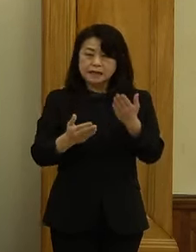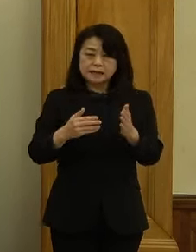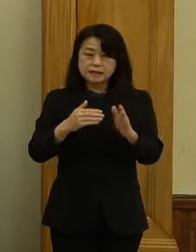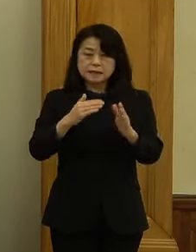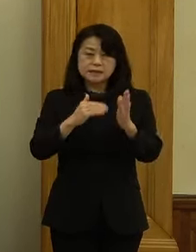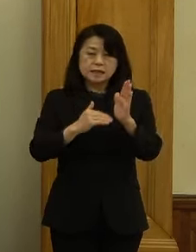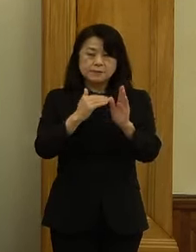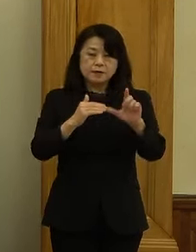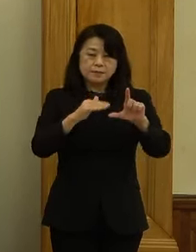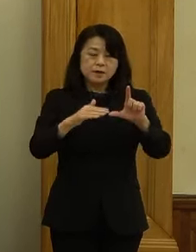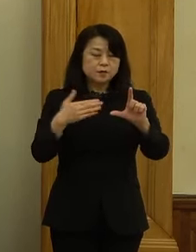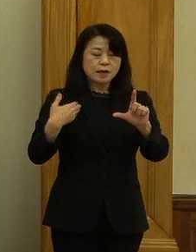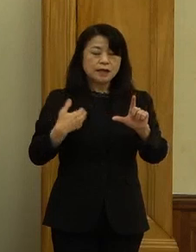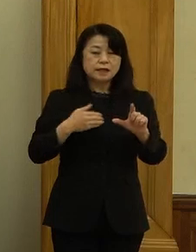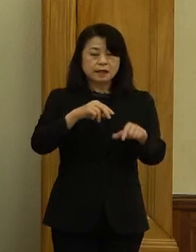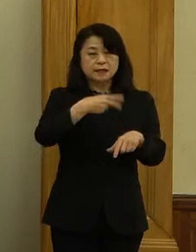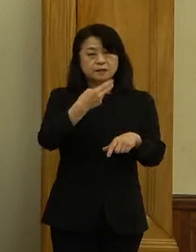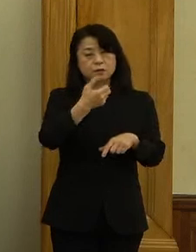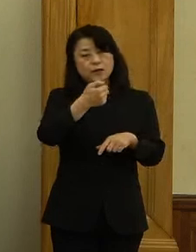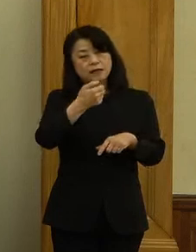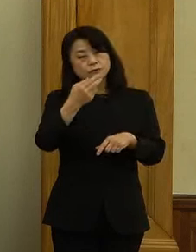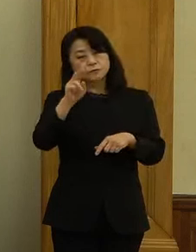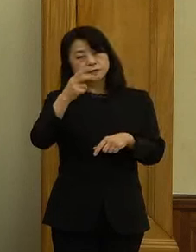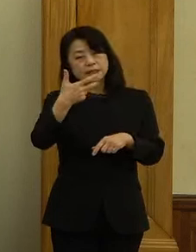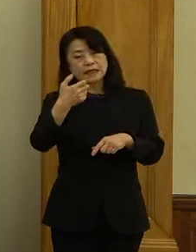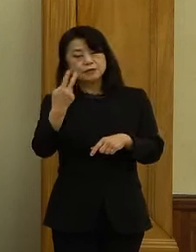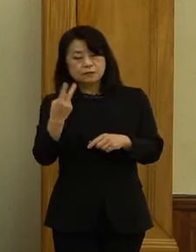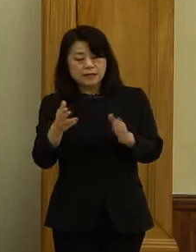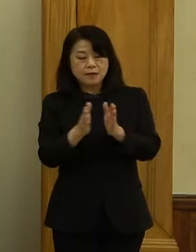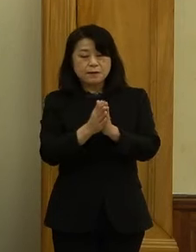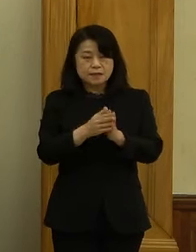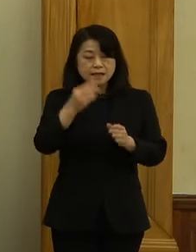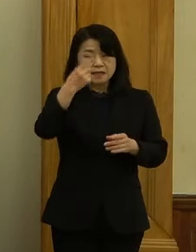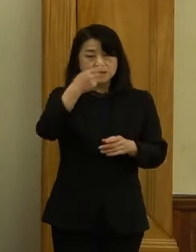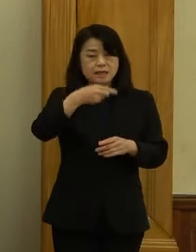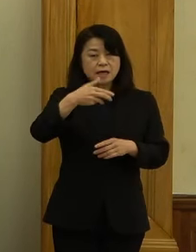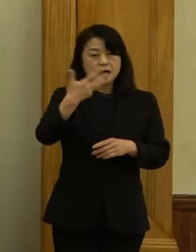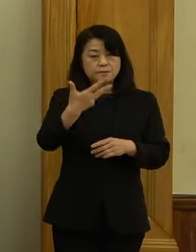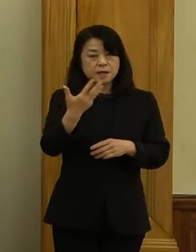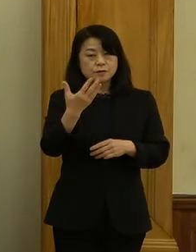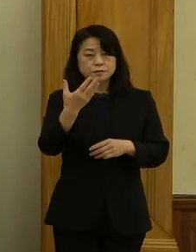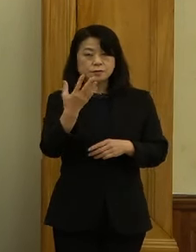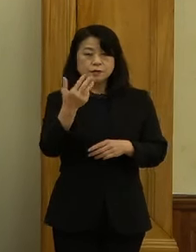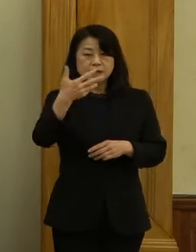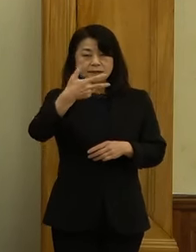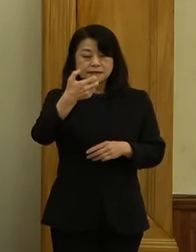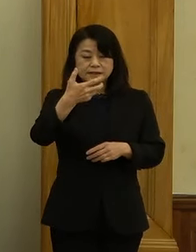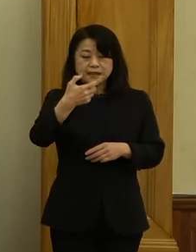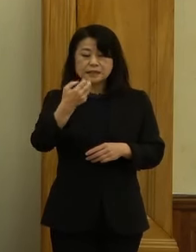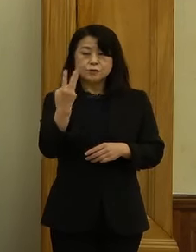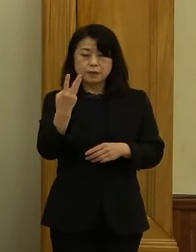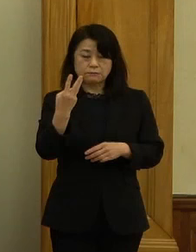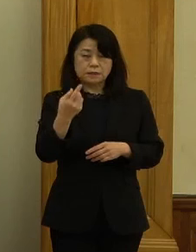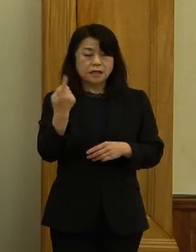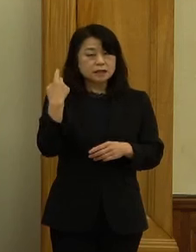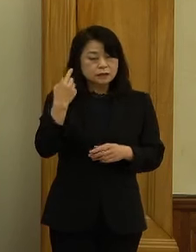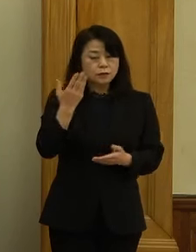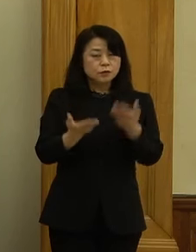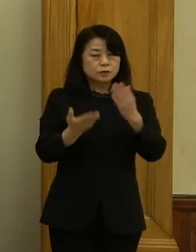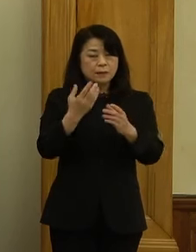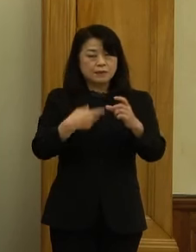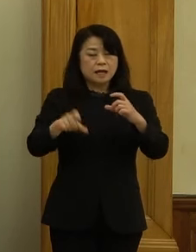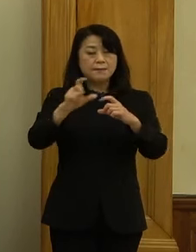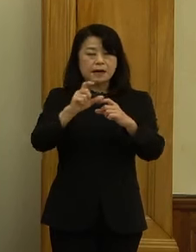572等で合計1873等でえ昨日の974等から